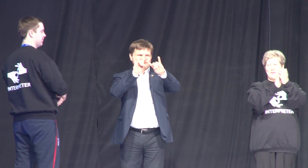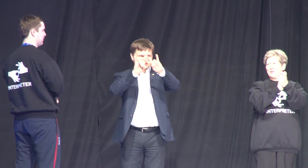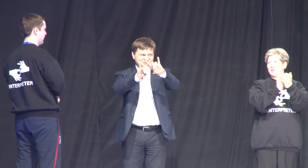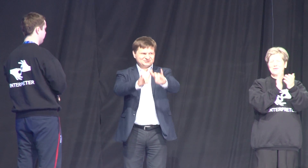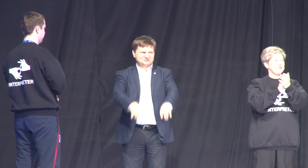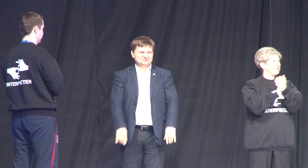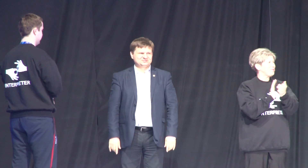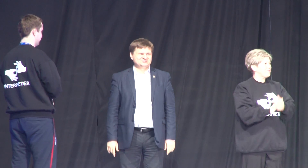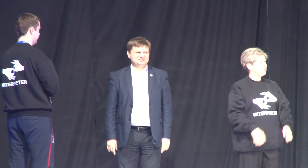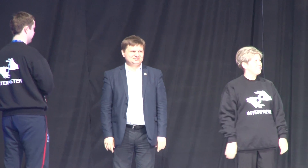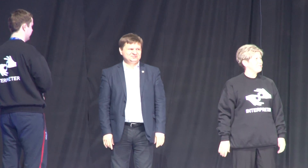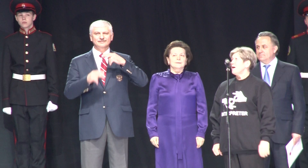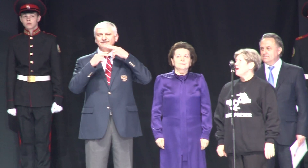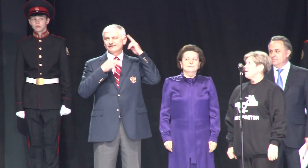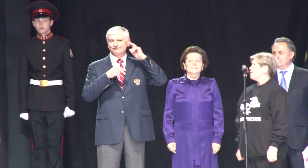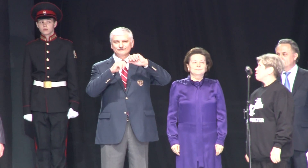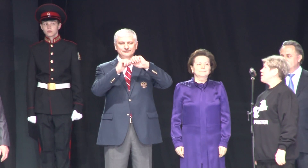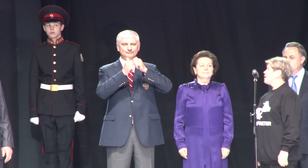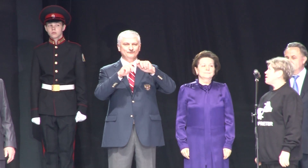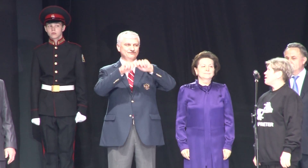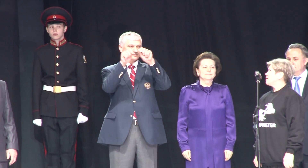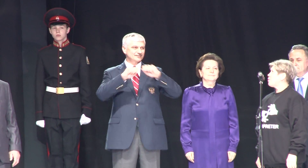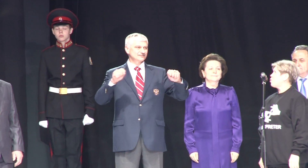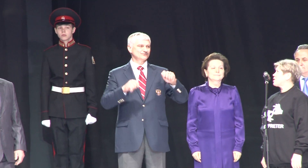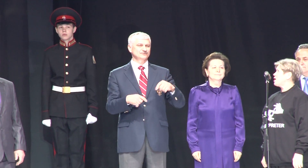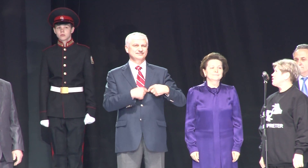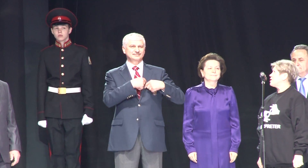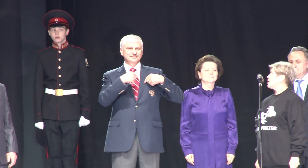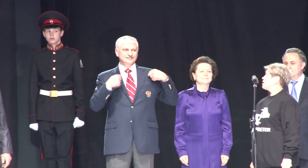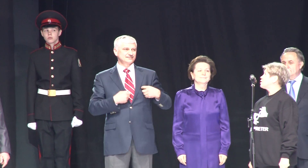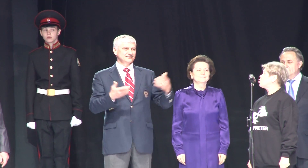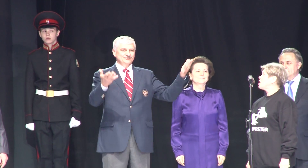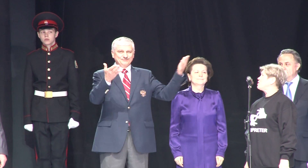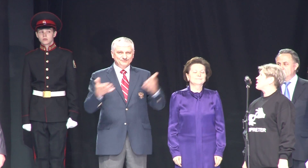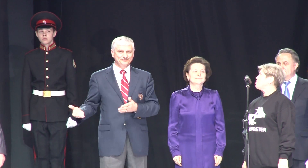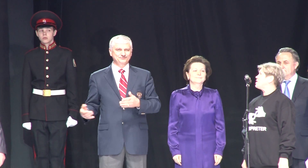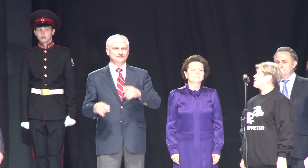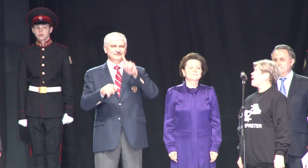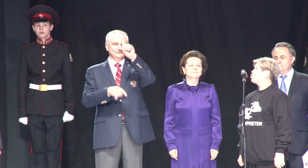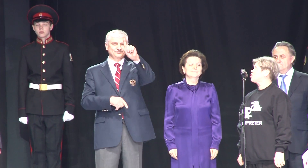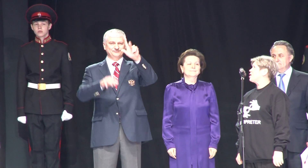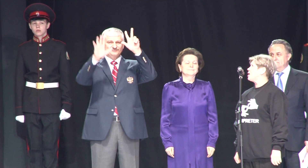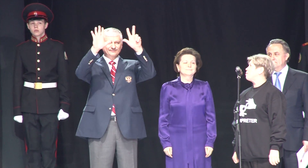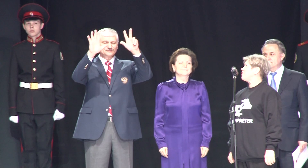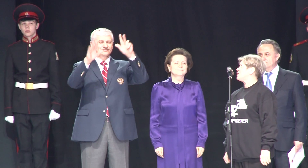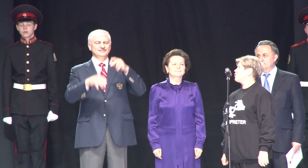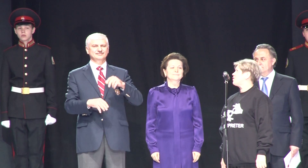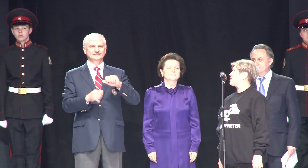to our place. Come to Europe. Мы добро пожаловать. Сурдоолимпийский комитет от души приветствует вас